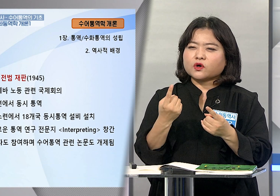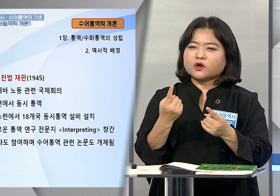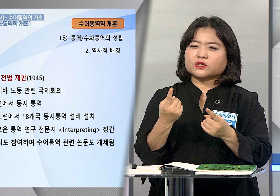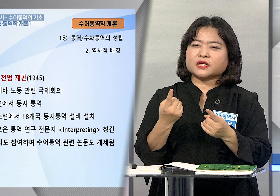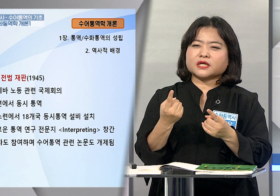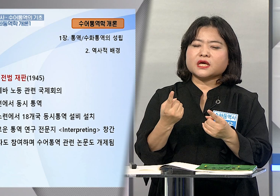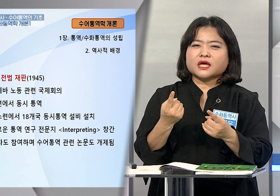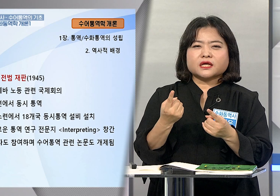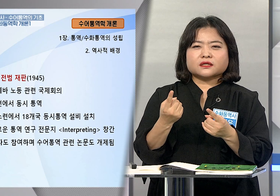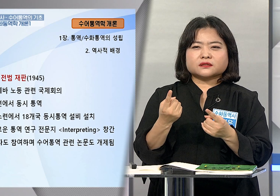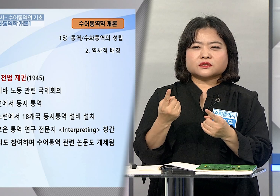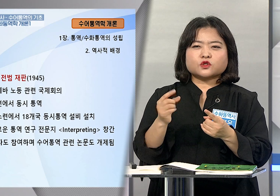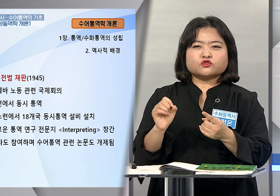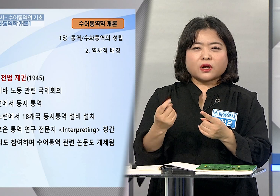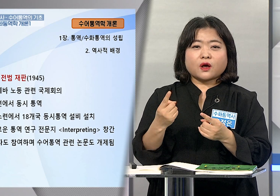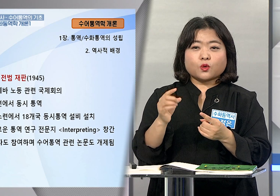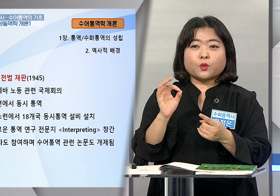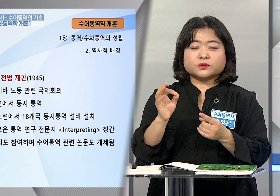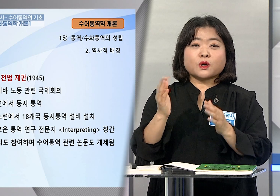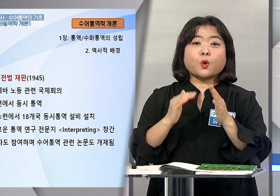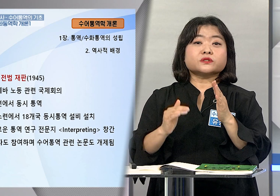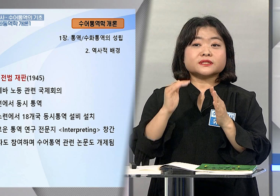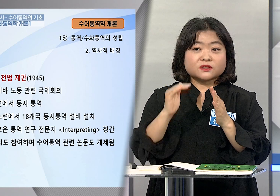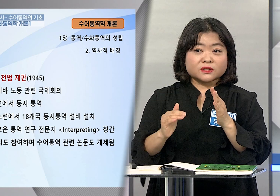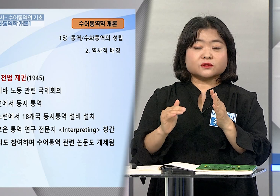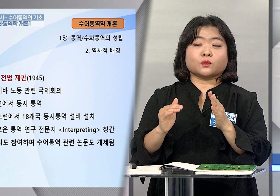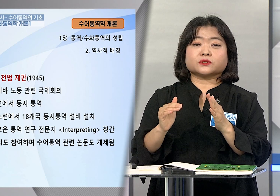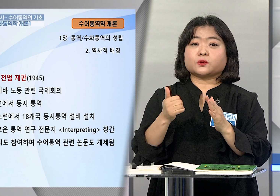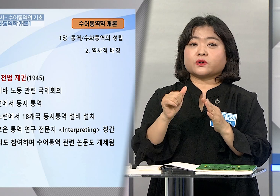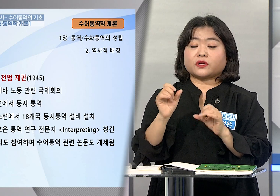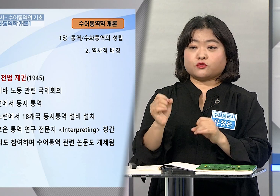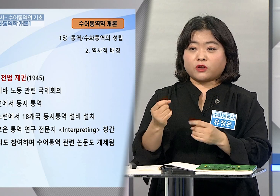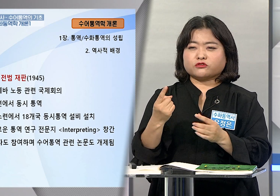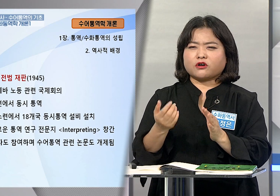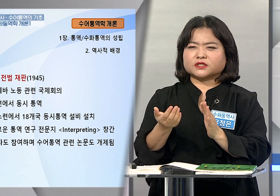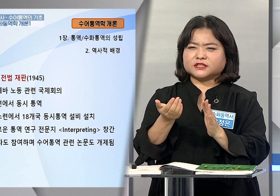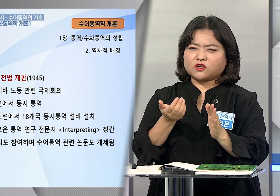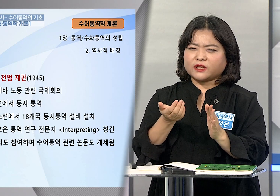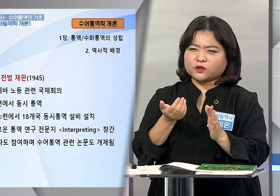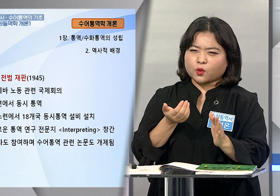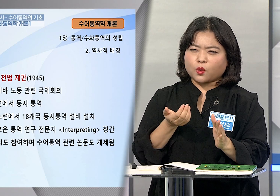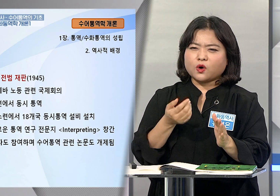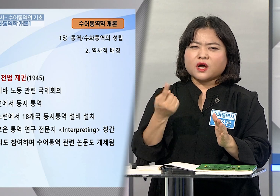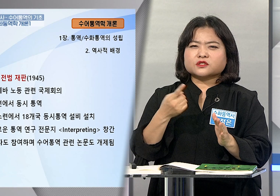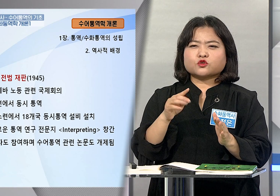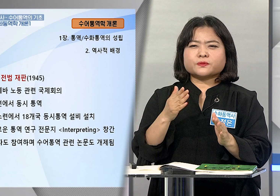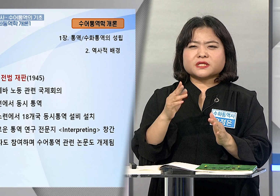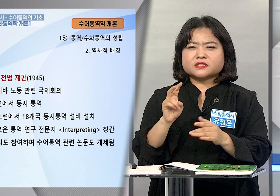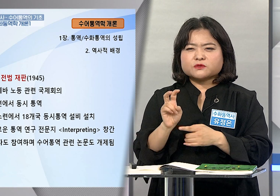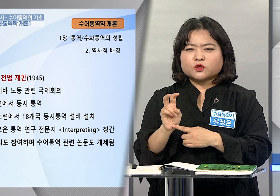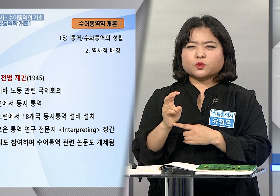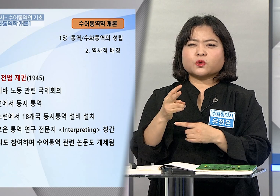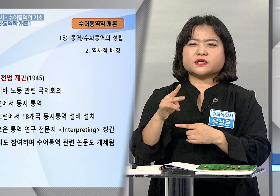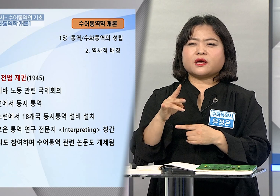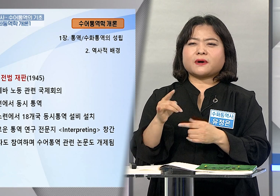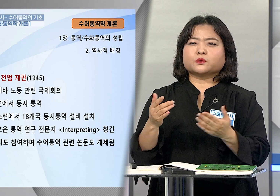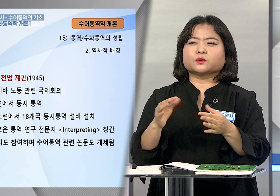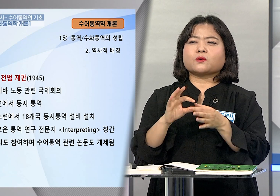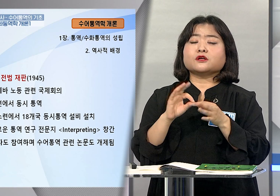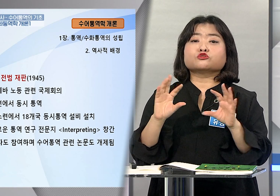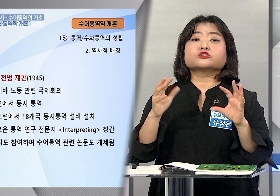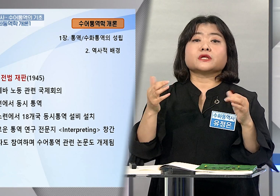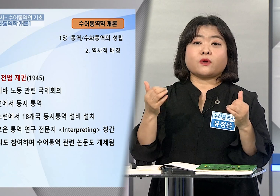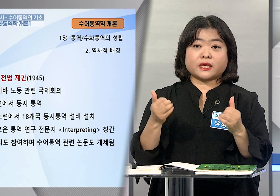동시 통역이 첫 유래라고 보지만 공식적인 동시통역의 유래고요. 그 전에도 1920년도